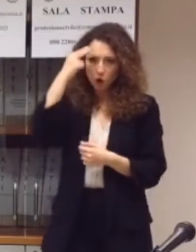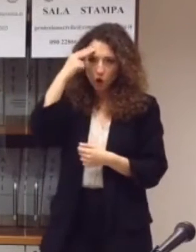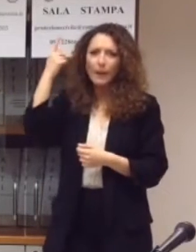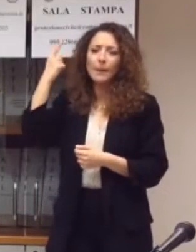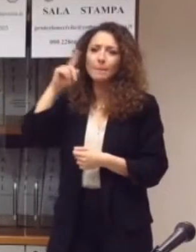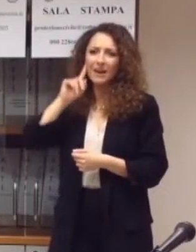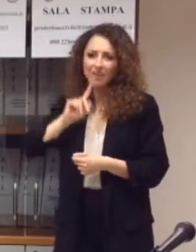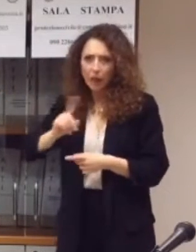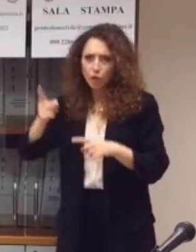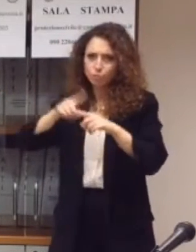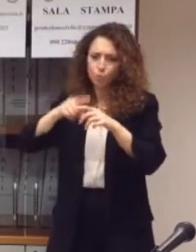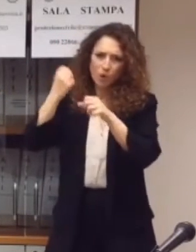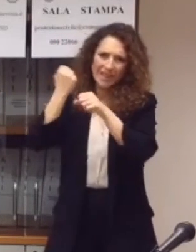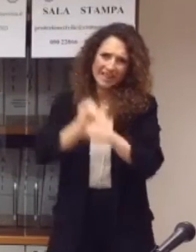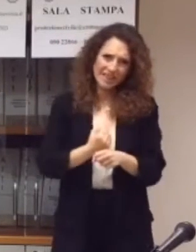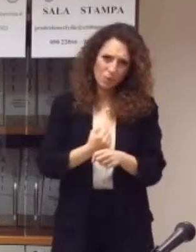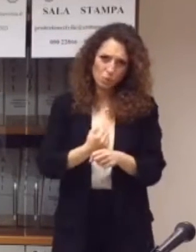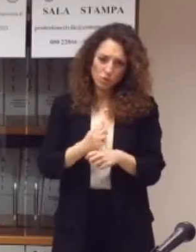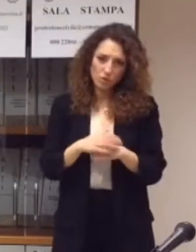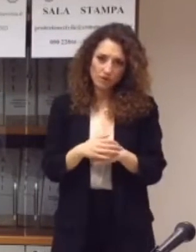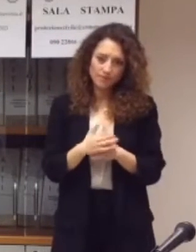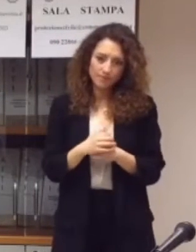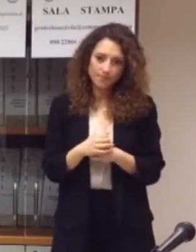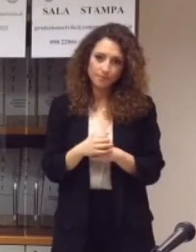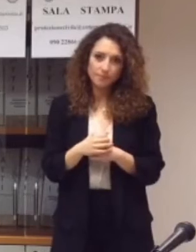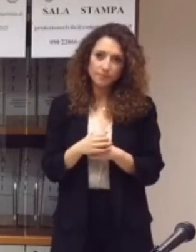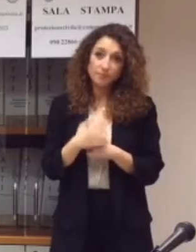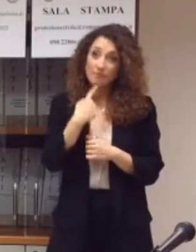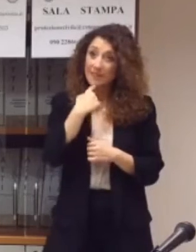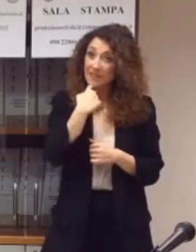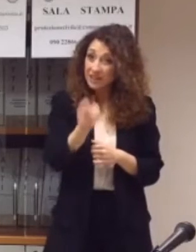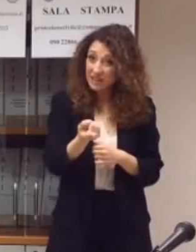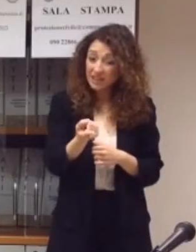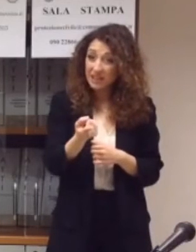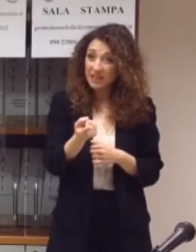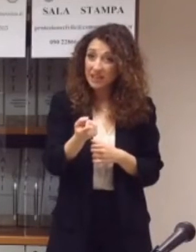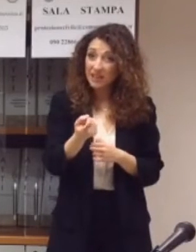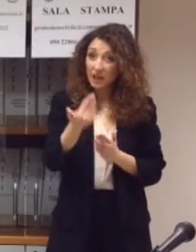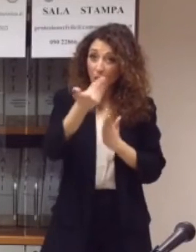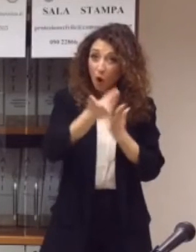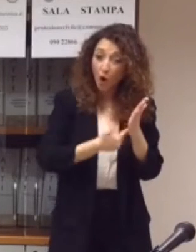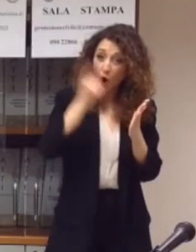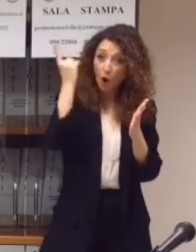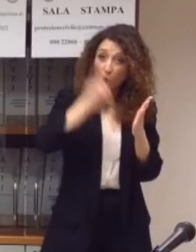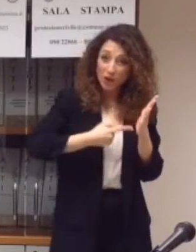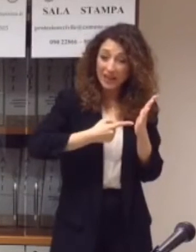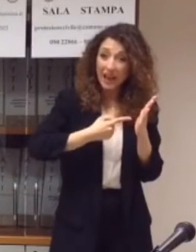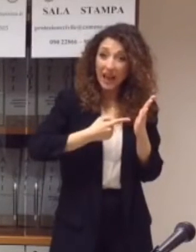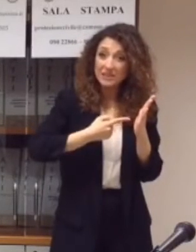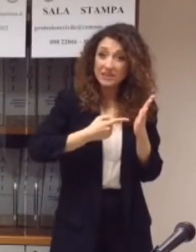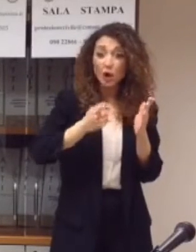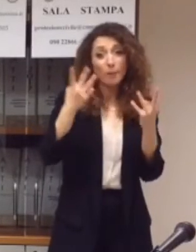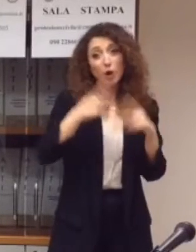le istituzioni, dire ex post che le ordinanze del sindaco De Luca sono carta igienica, no,